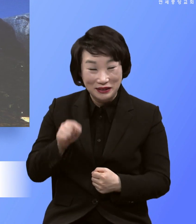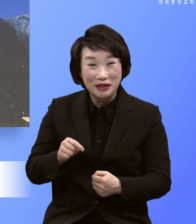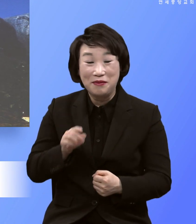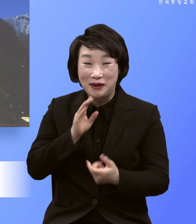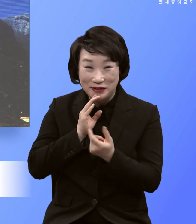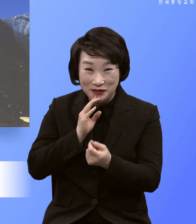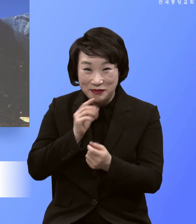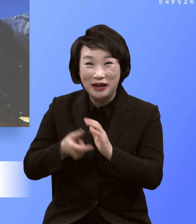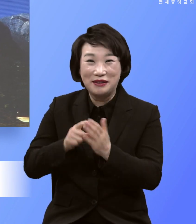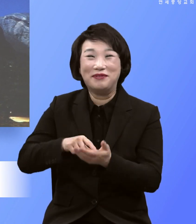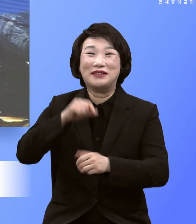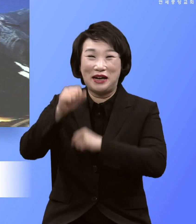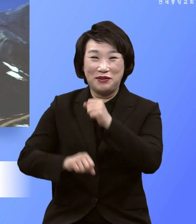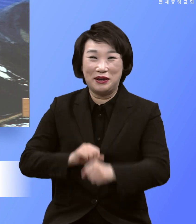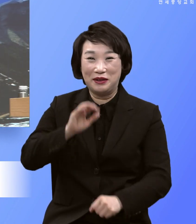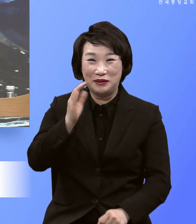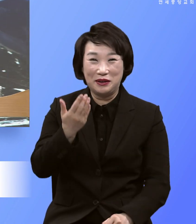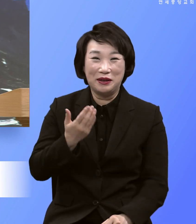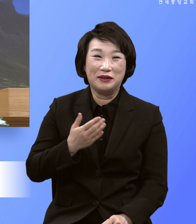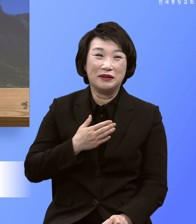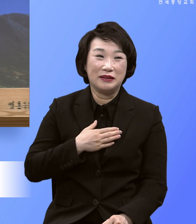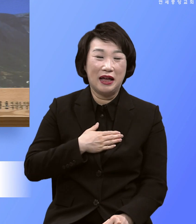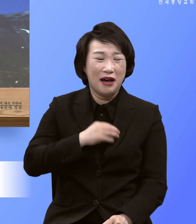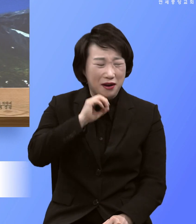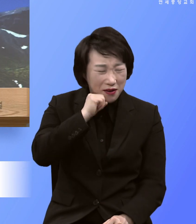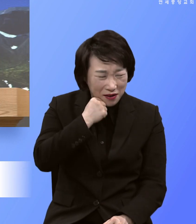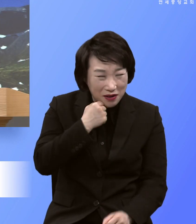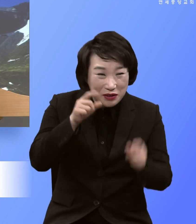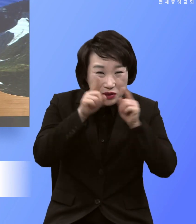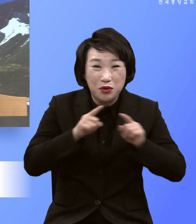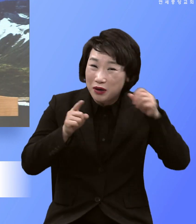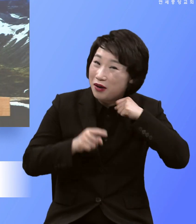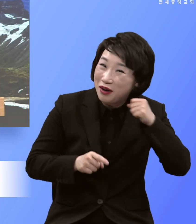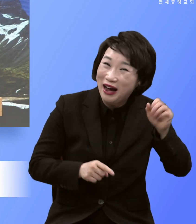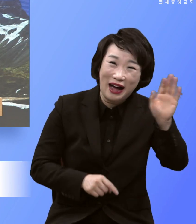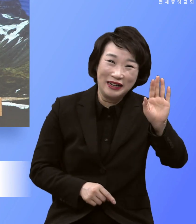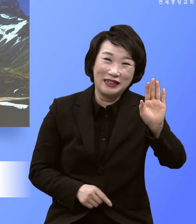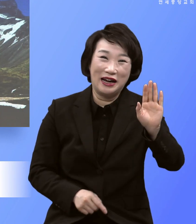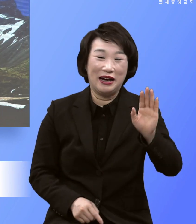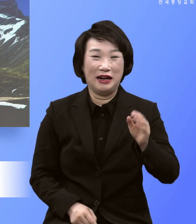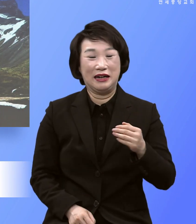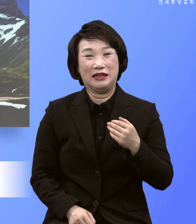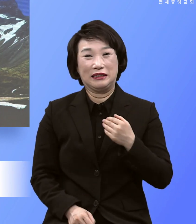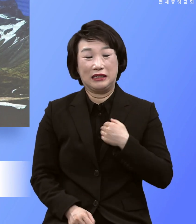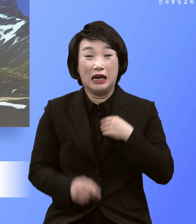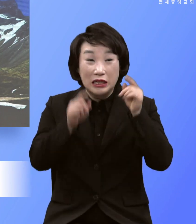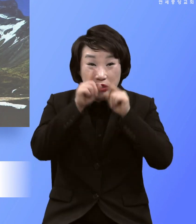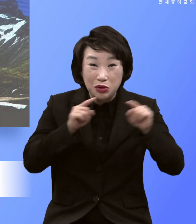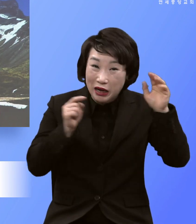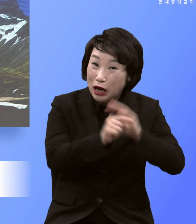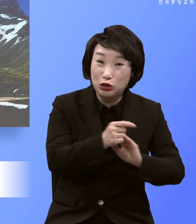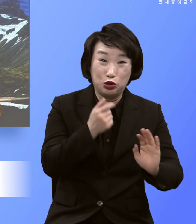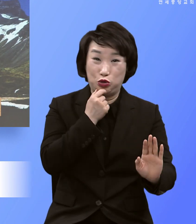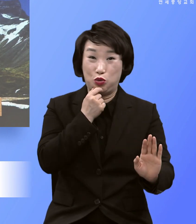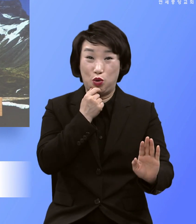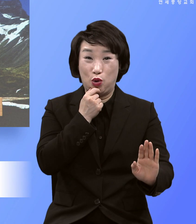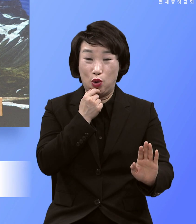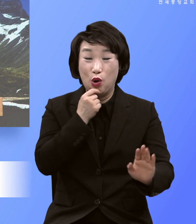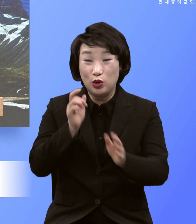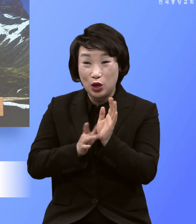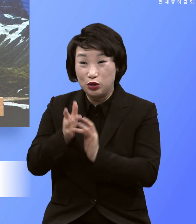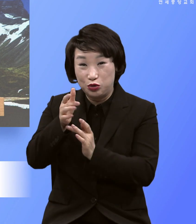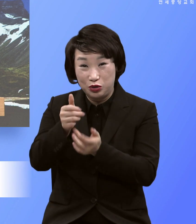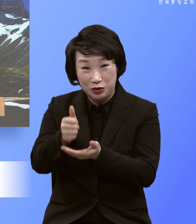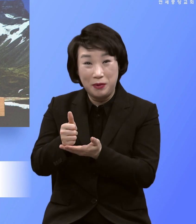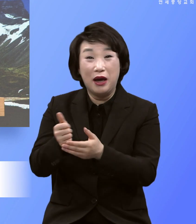그만큼 자유한 것입니다. 내가 억지로 지옥에 끌려가는 것이 아니라 지옥에 가기 싫어서